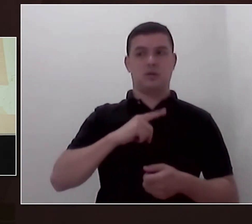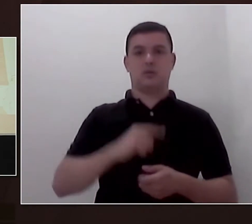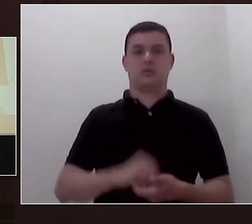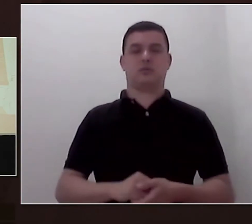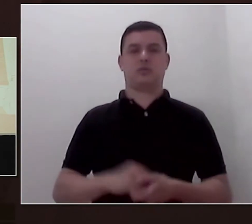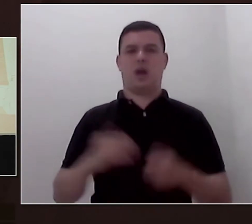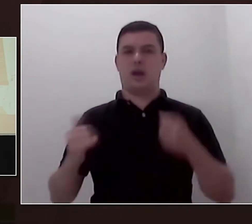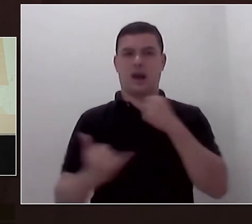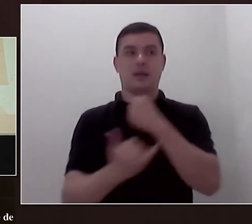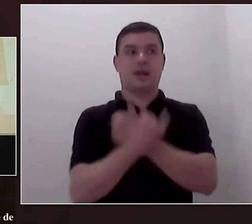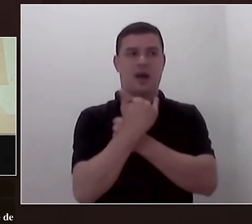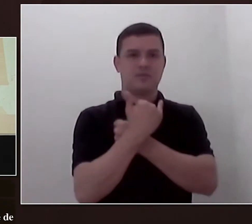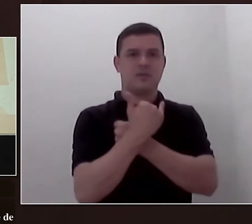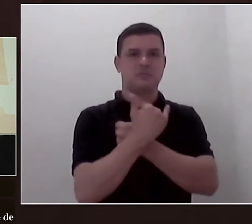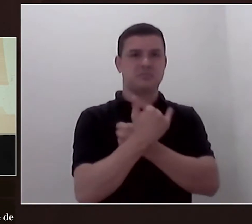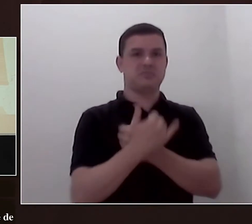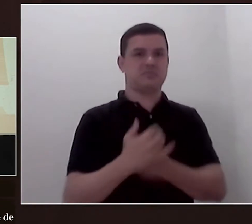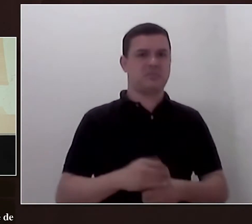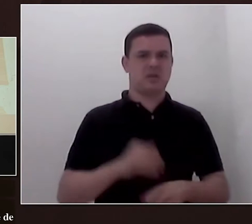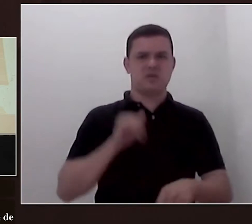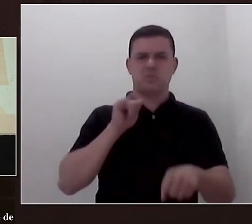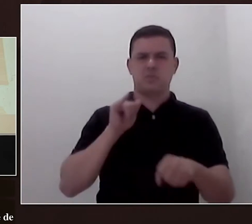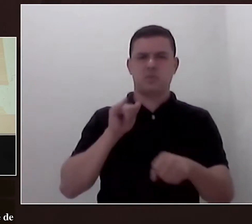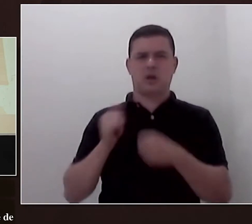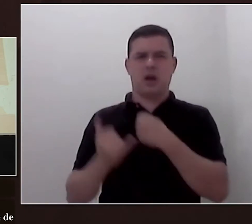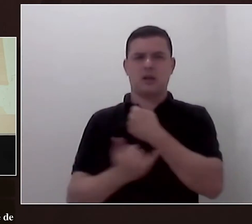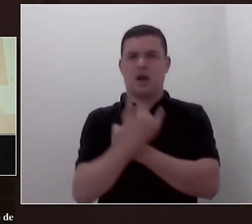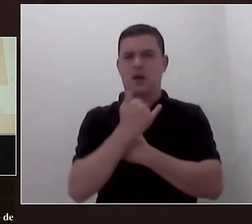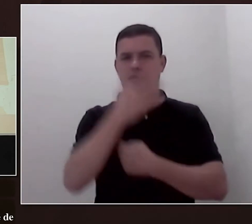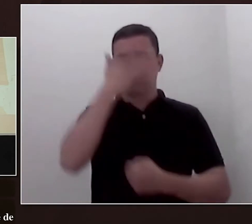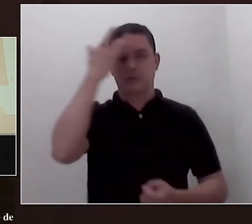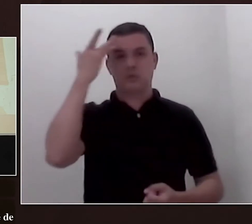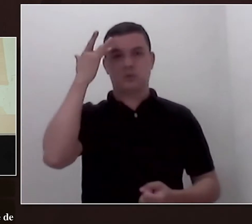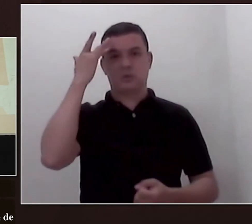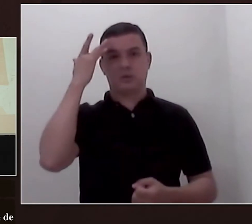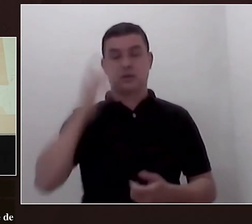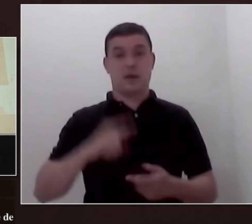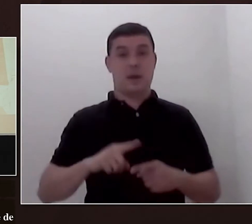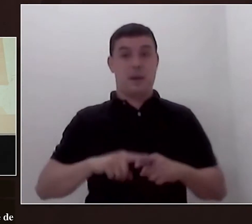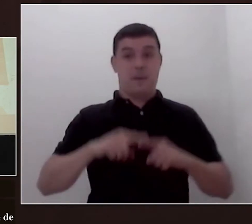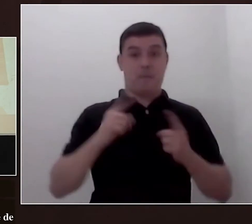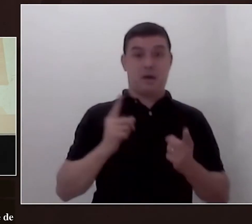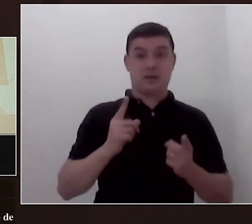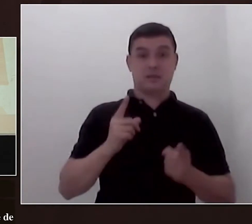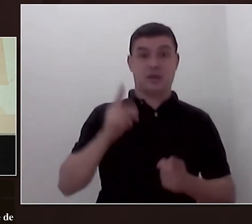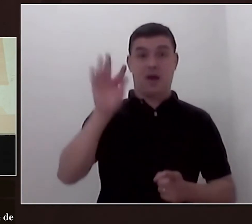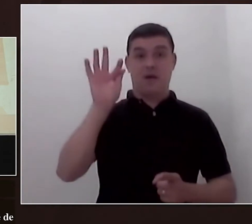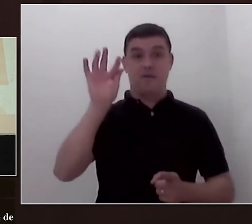mágicas. Quando, porém, deram crédito a Filipe, que evangelizava